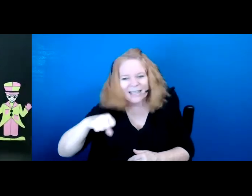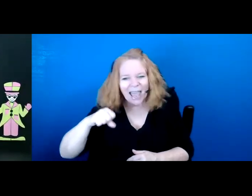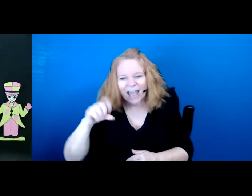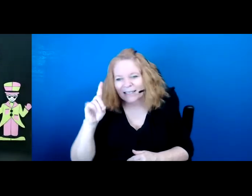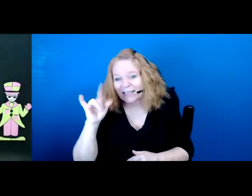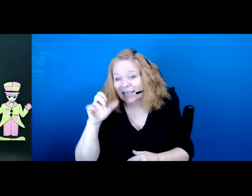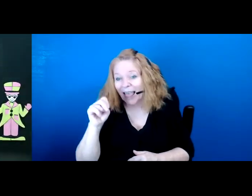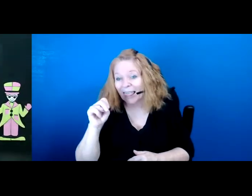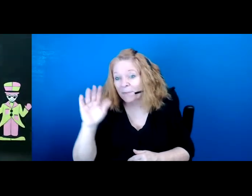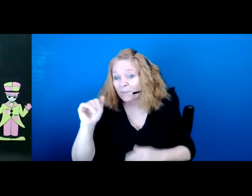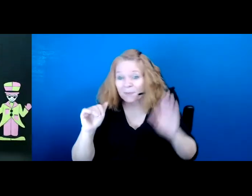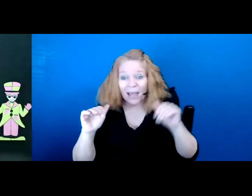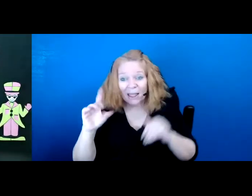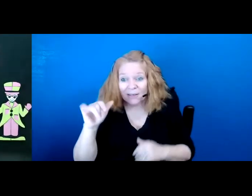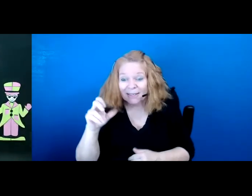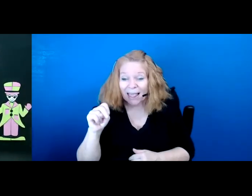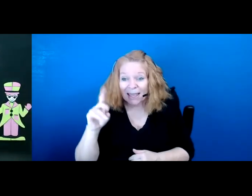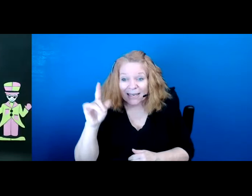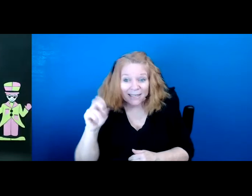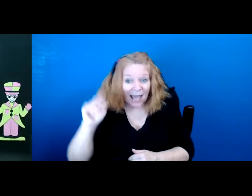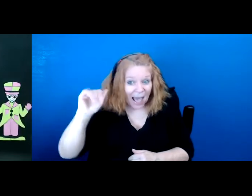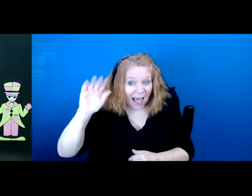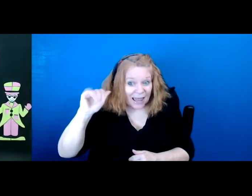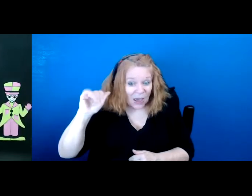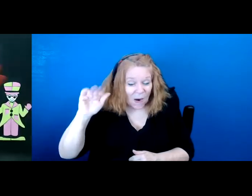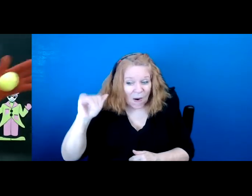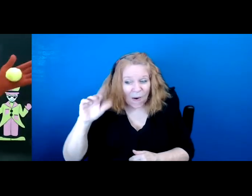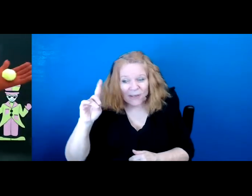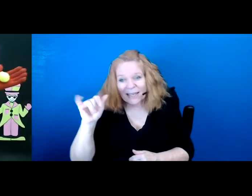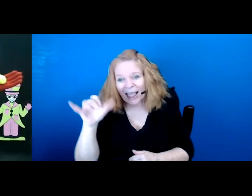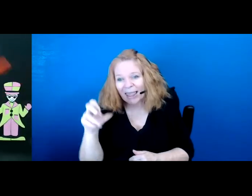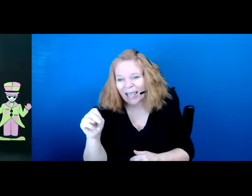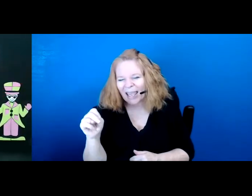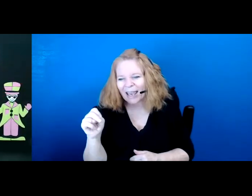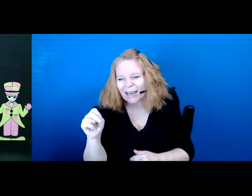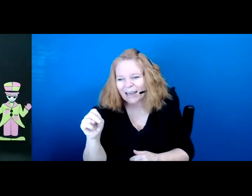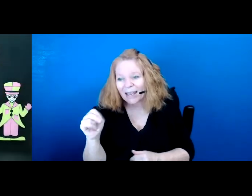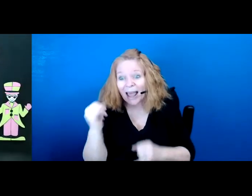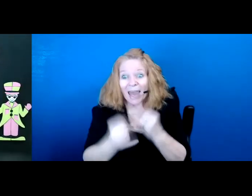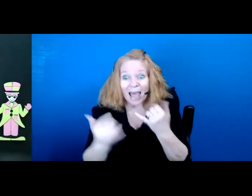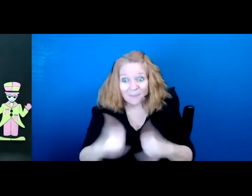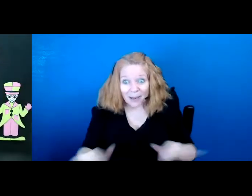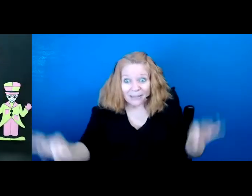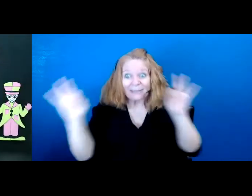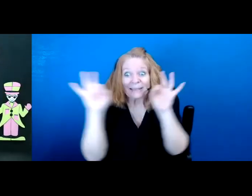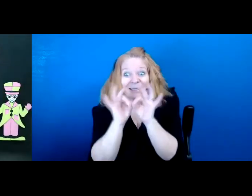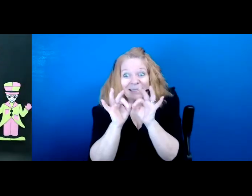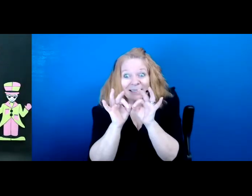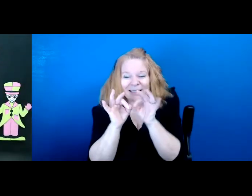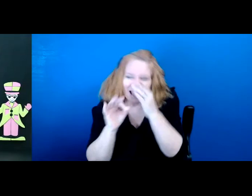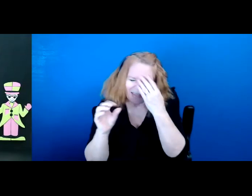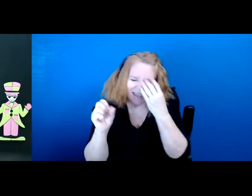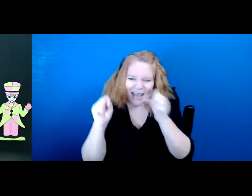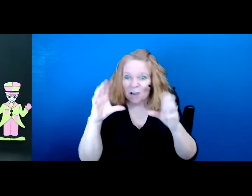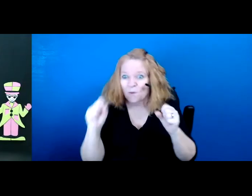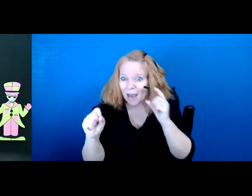lotina hola dylan qué bueno que está aquí y allá y en último lugar